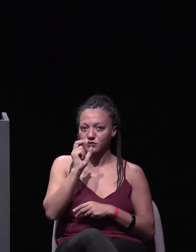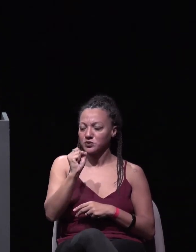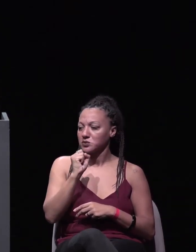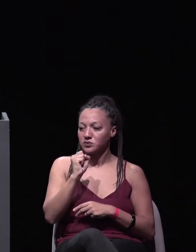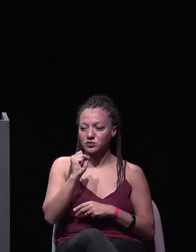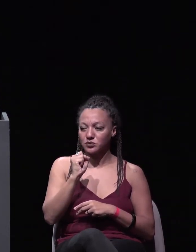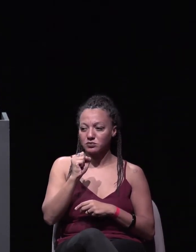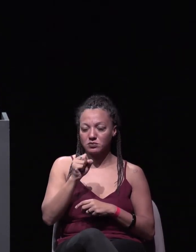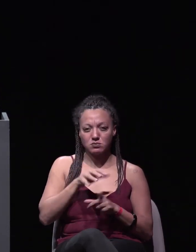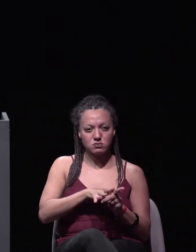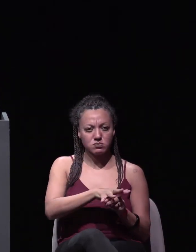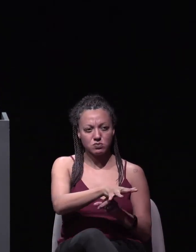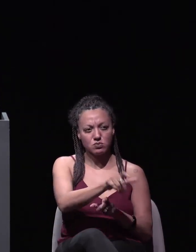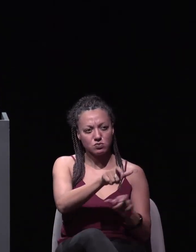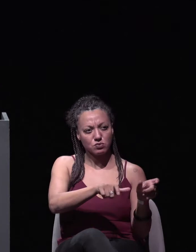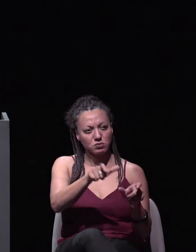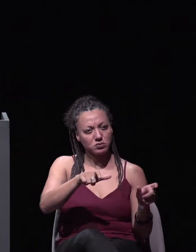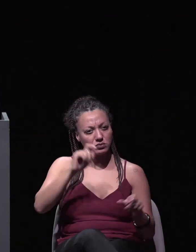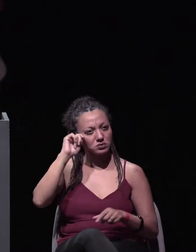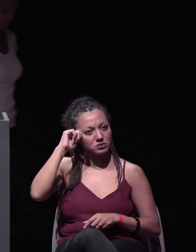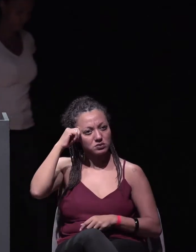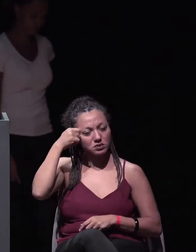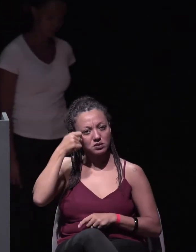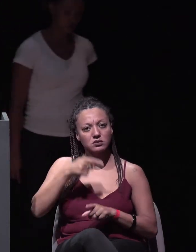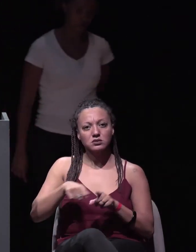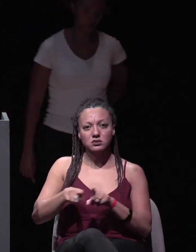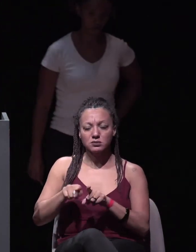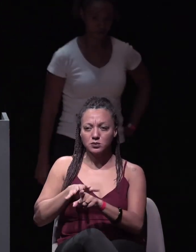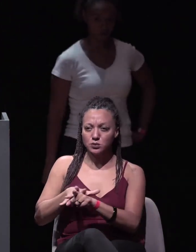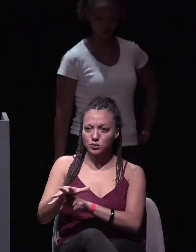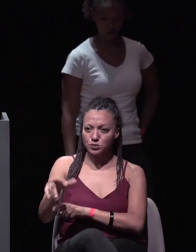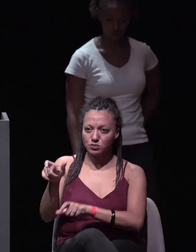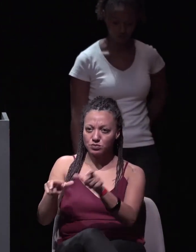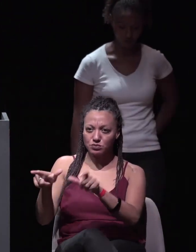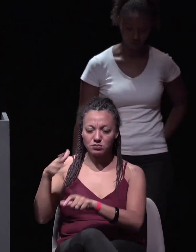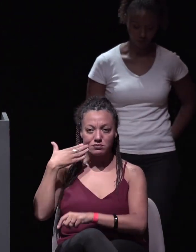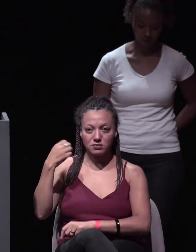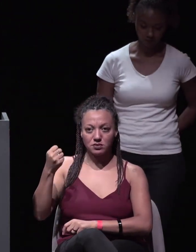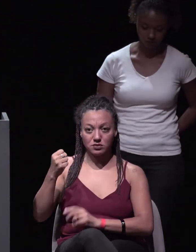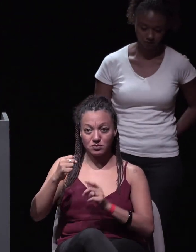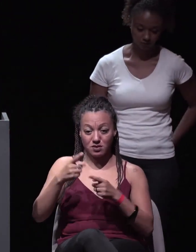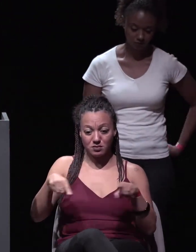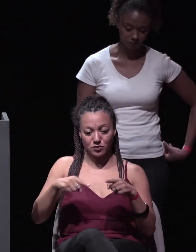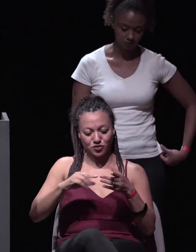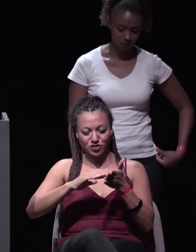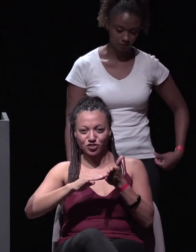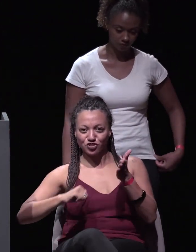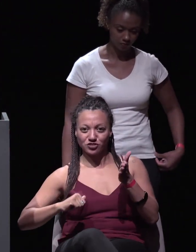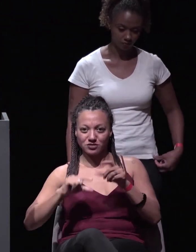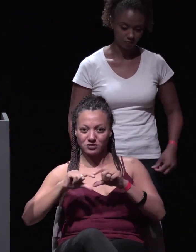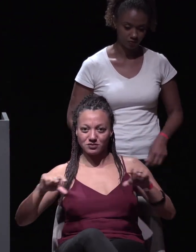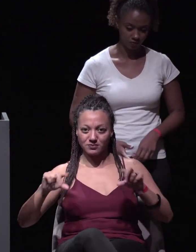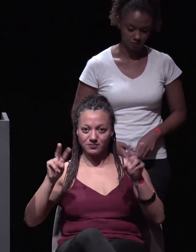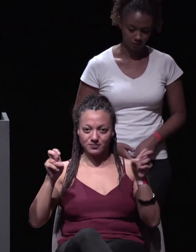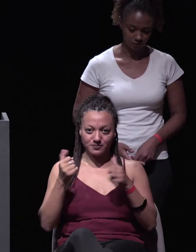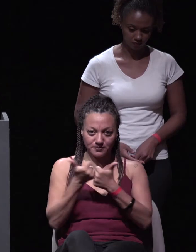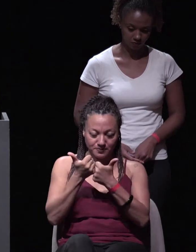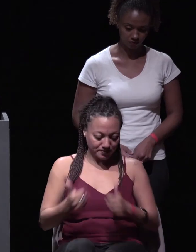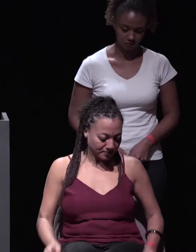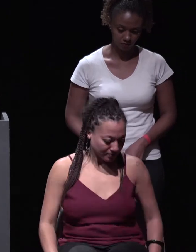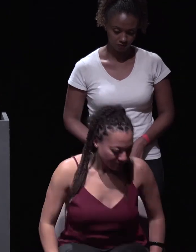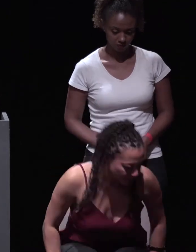para esse público, que é um público de negros, mas também um público de brancos, se tira esse verso da canção, que só vai aparecer